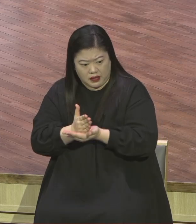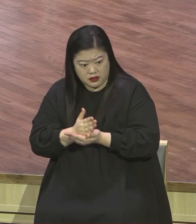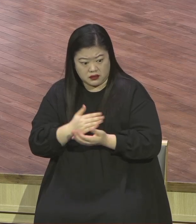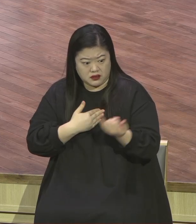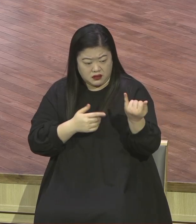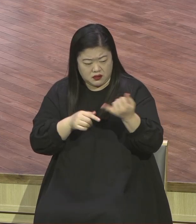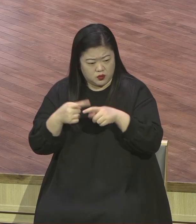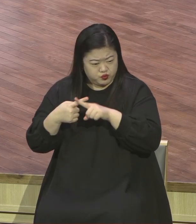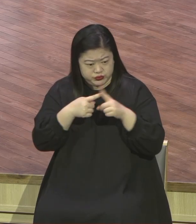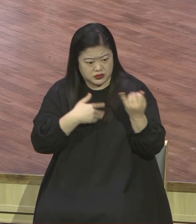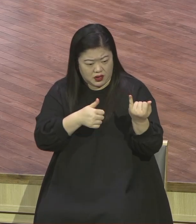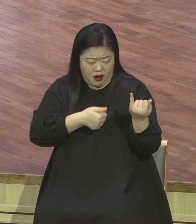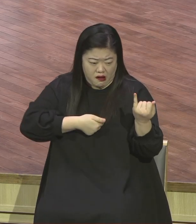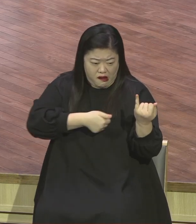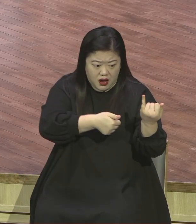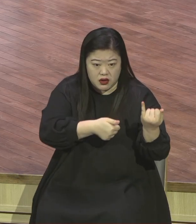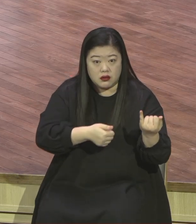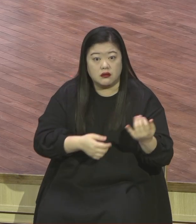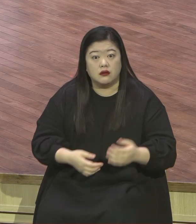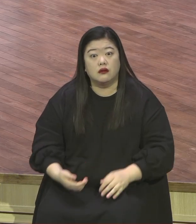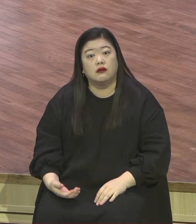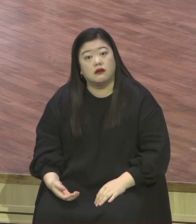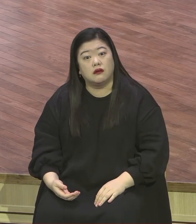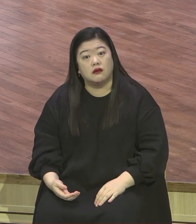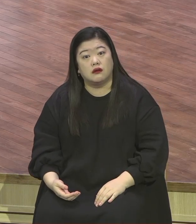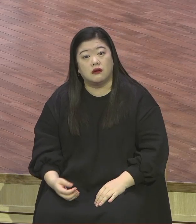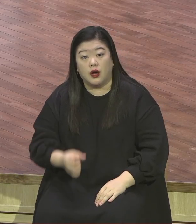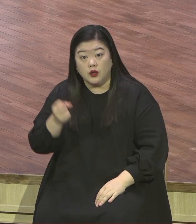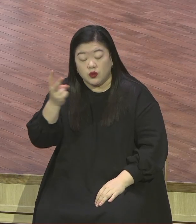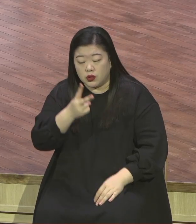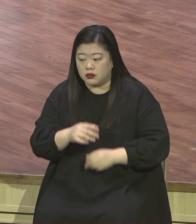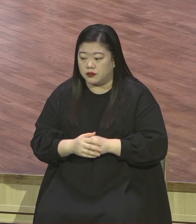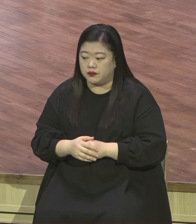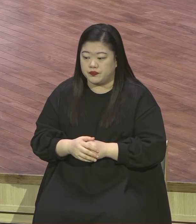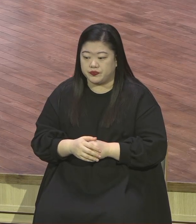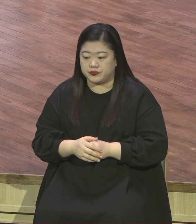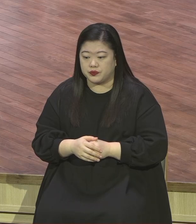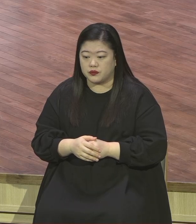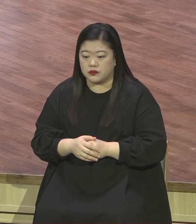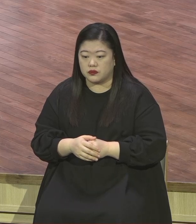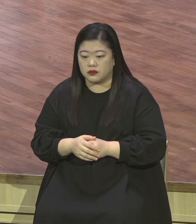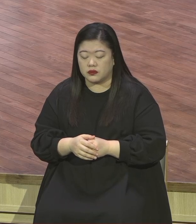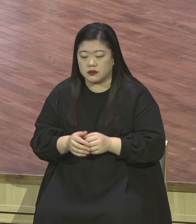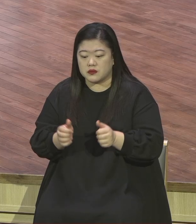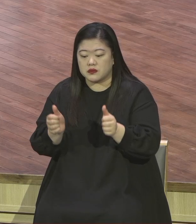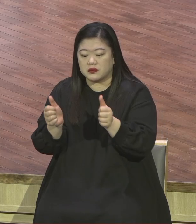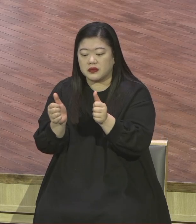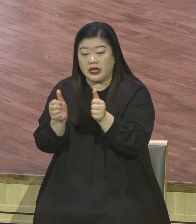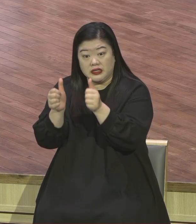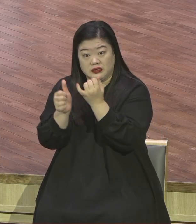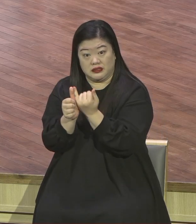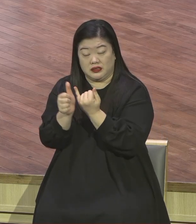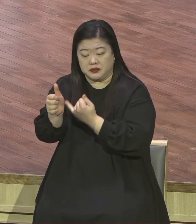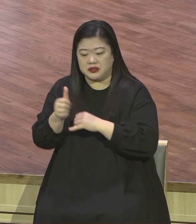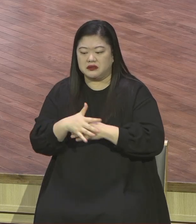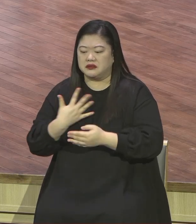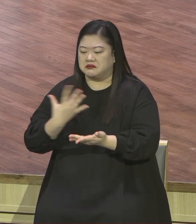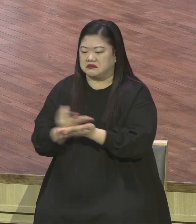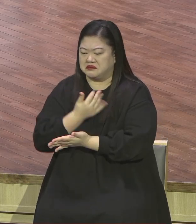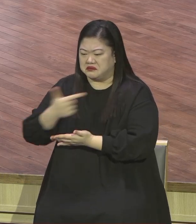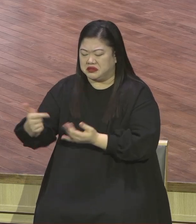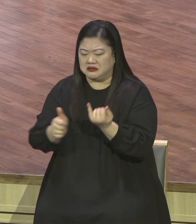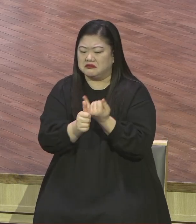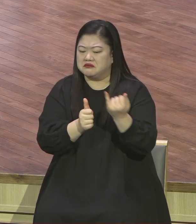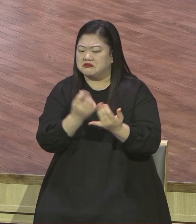싸우지요. 서로 또 서로 서로. 여자라고 해서 남자가 돈 좀 벌어진다 해서 그냥 나 여자를 그냥 자지우지